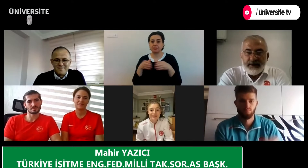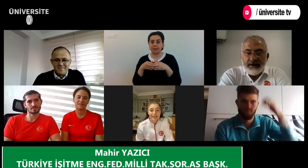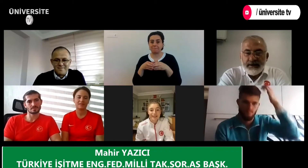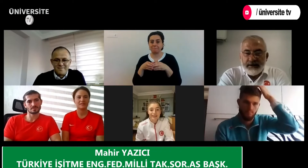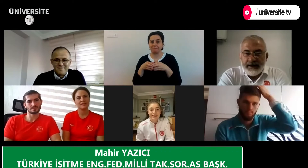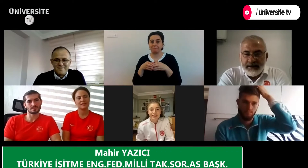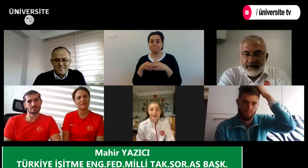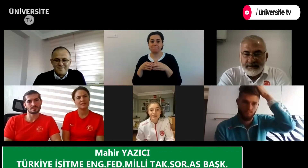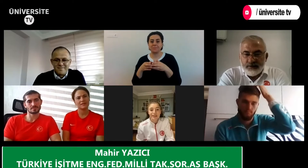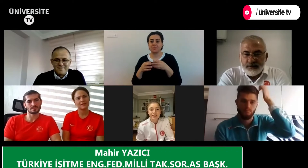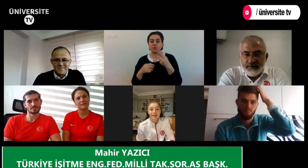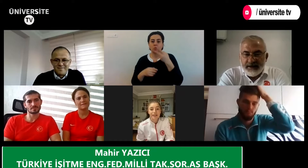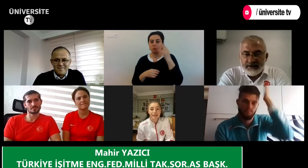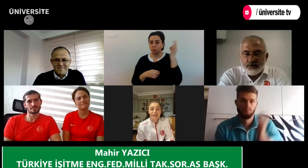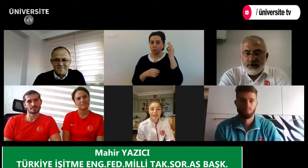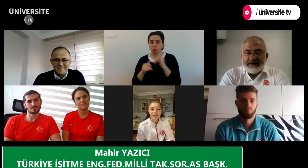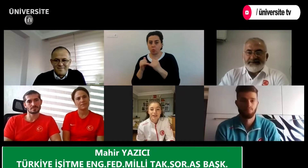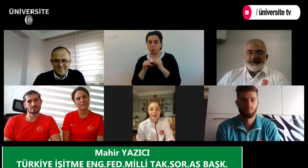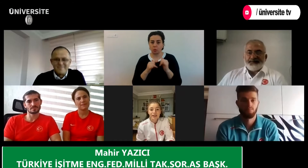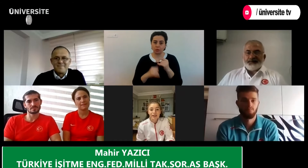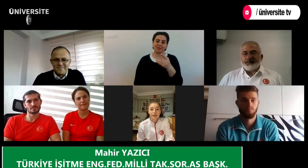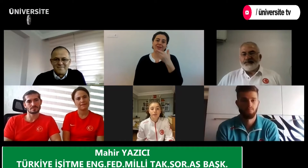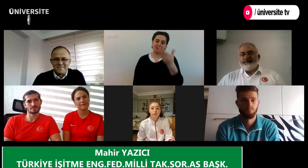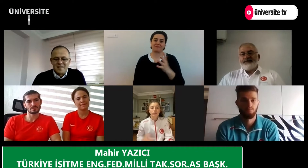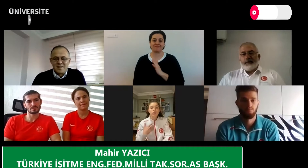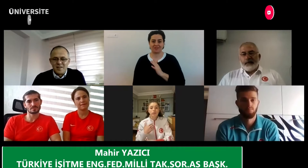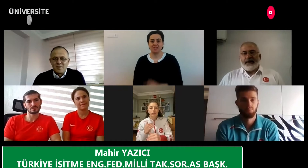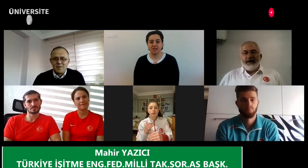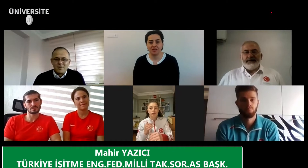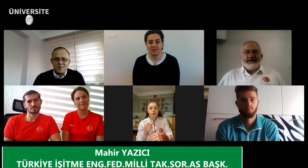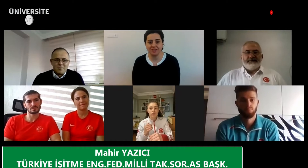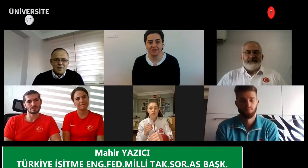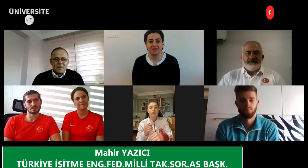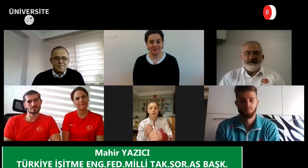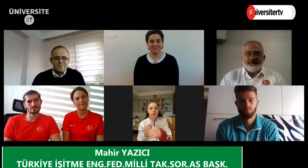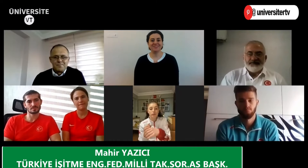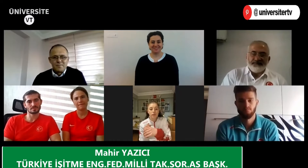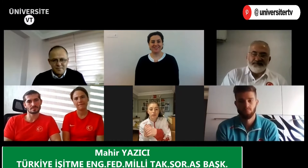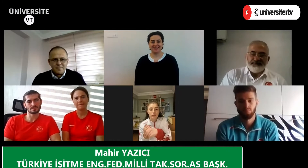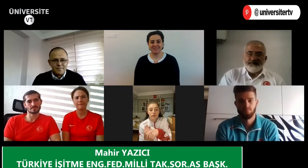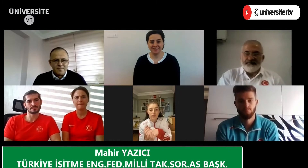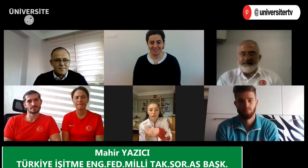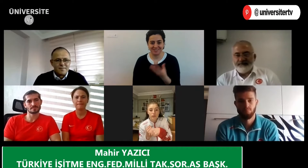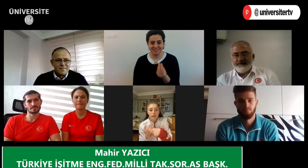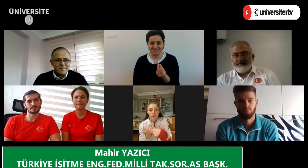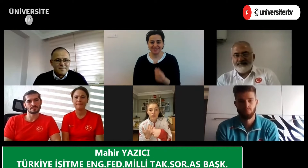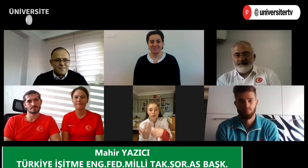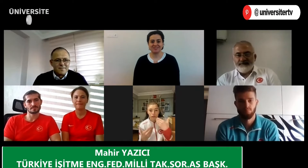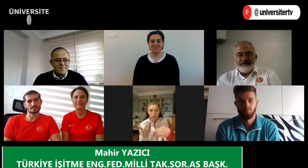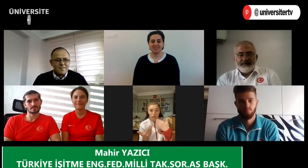belki ilerleyen dönemlerde söyler. Teşekkür ediyoruz Sayın Başkan. Evet.